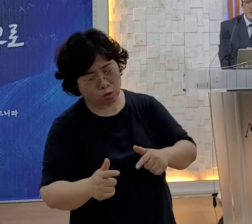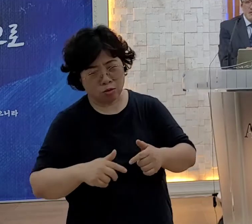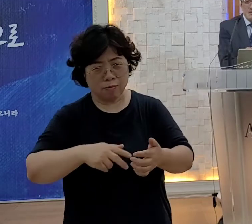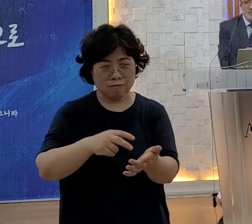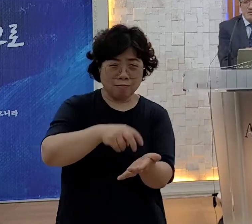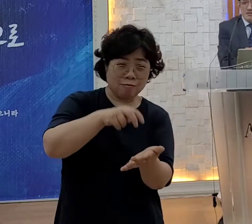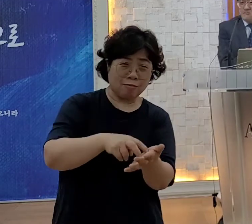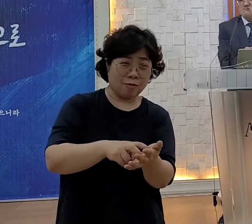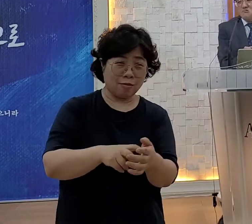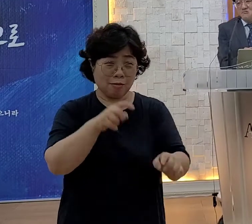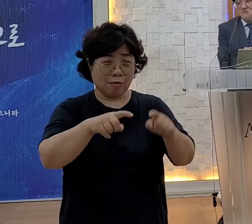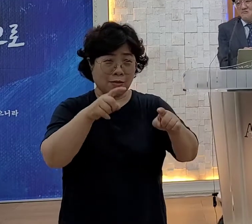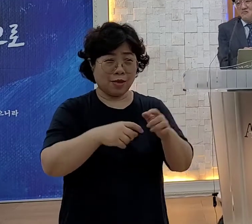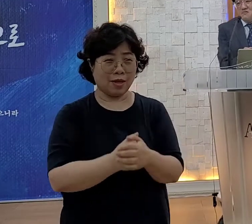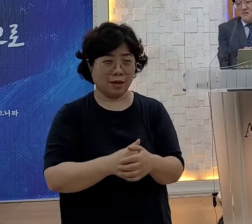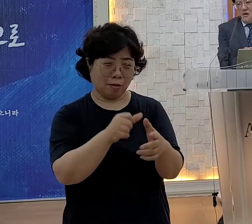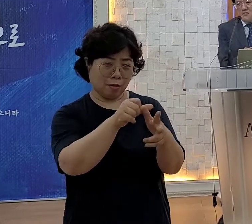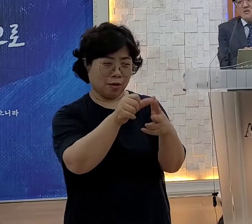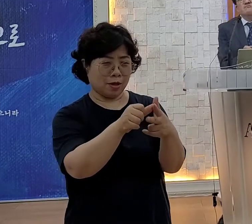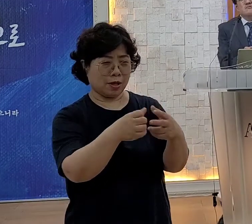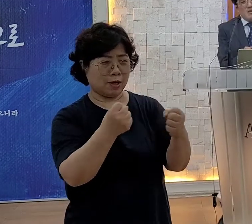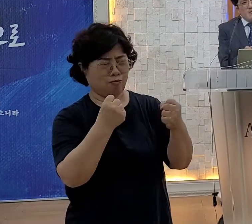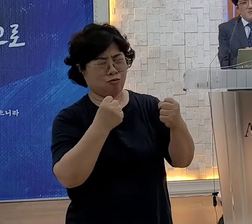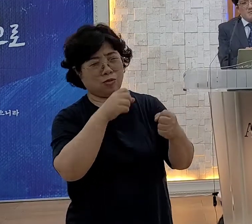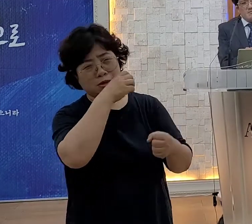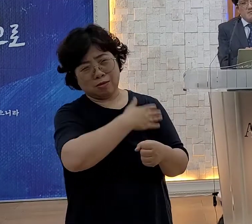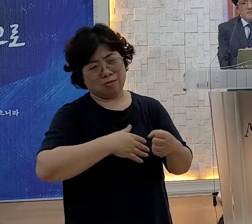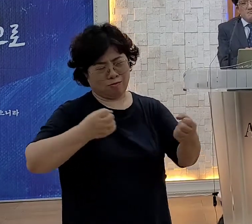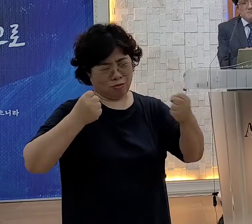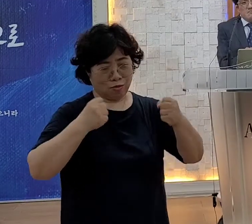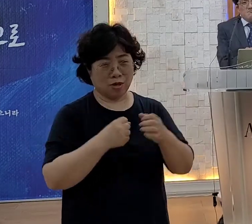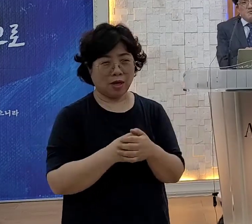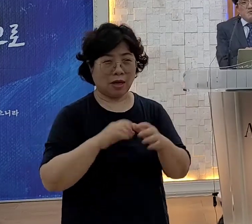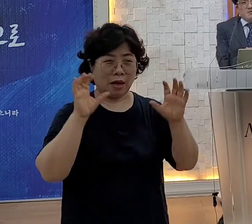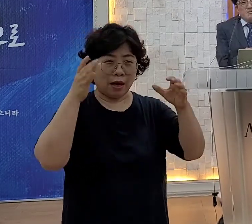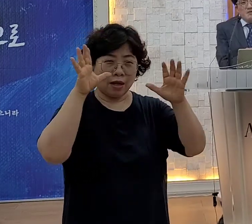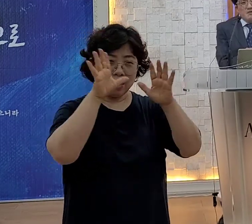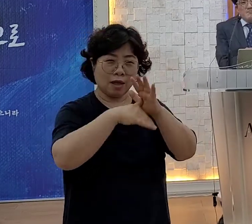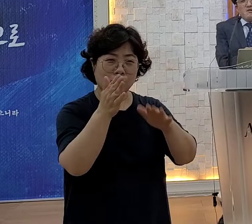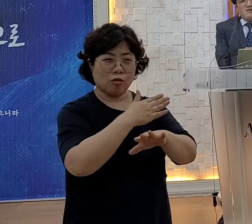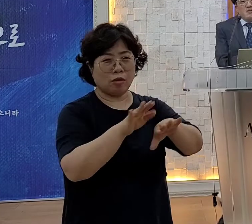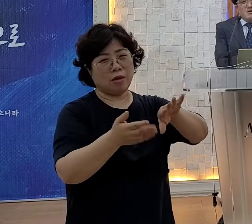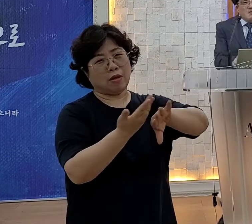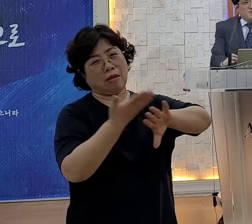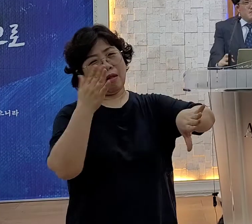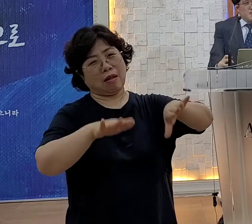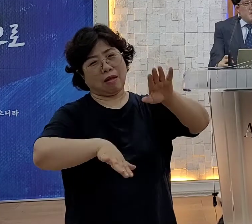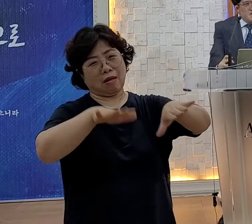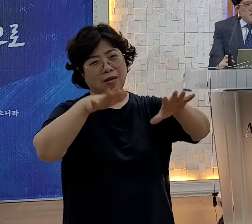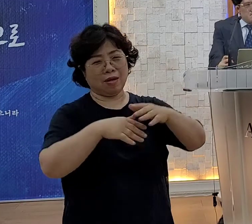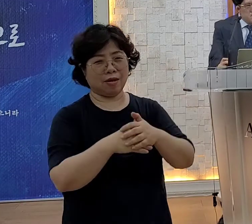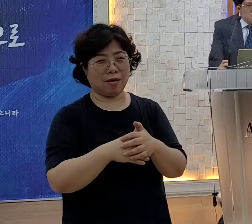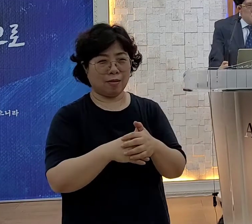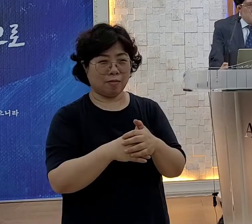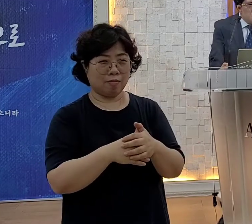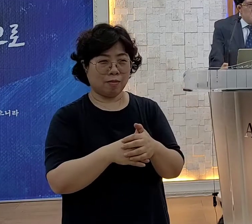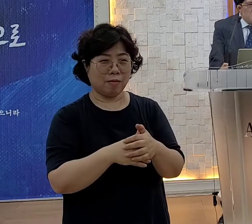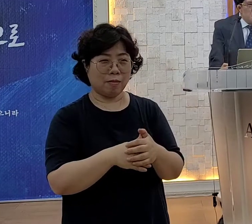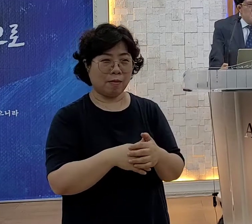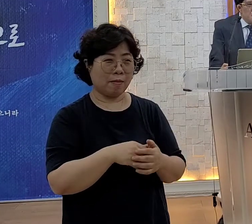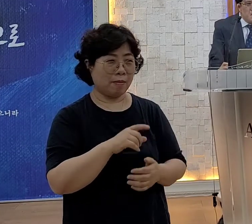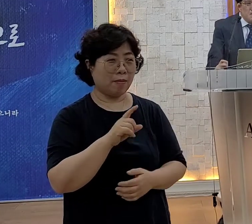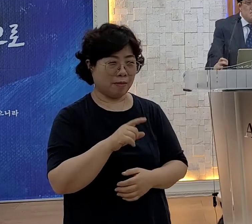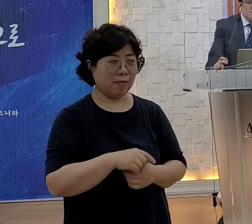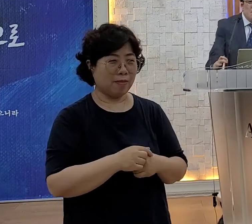다들 3명 다 너무 좋거든요. 그래서 애 때부터 달랐어요. 우리 준혁이는 100일 때가 허벅지가 얼마나